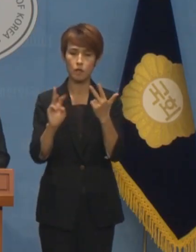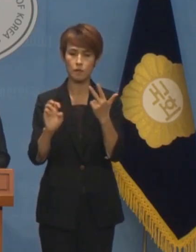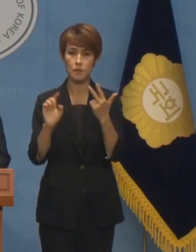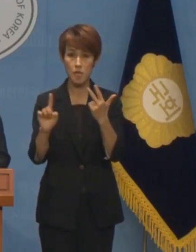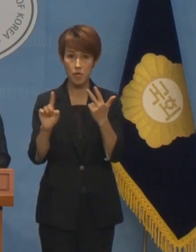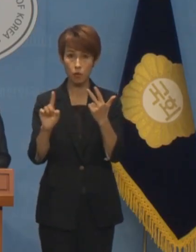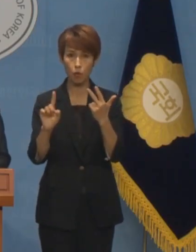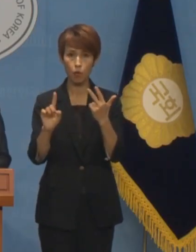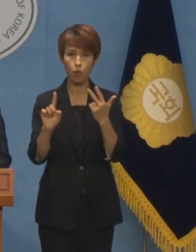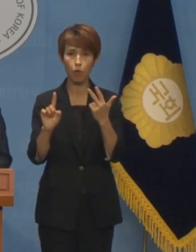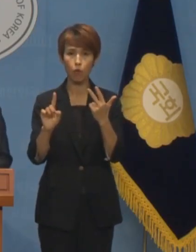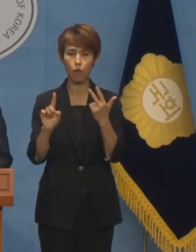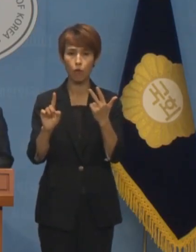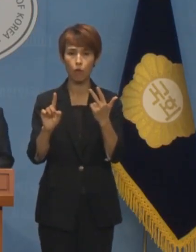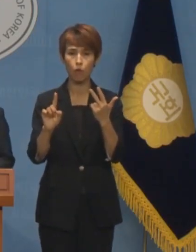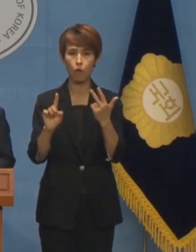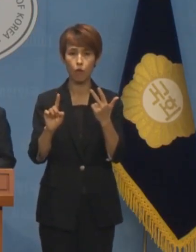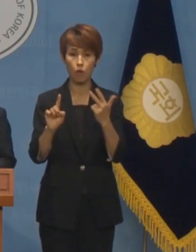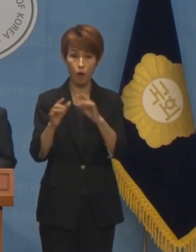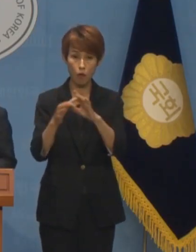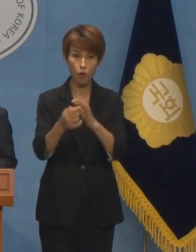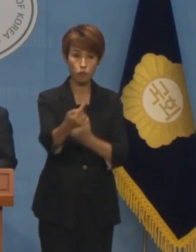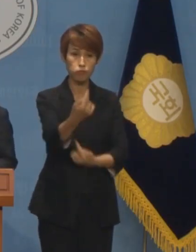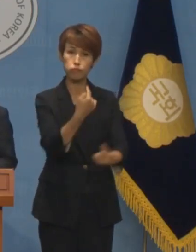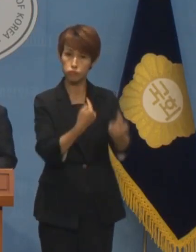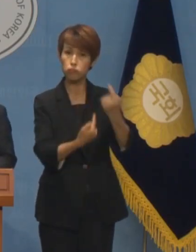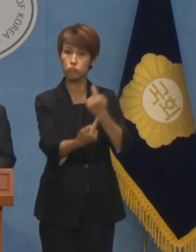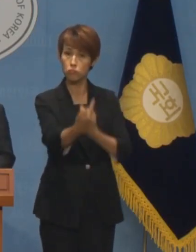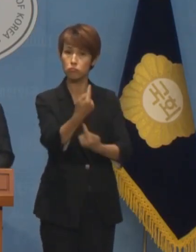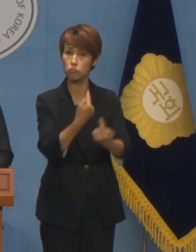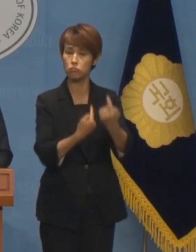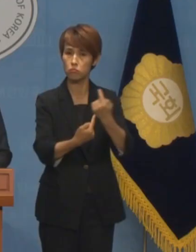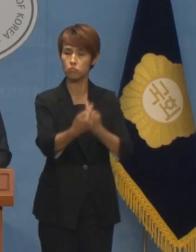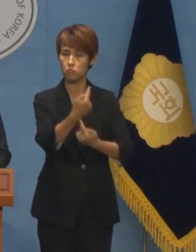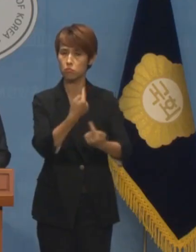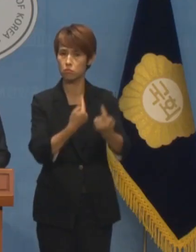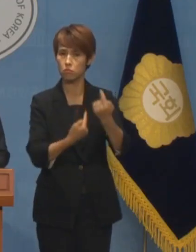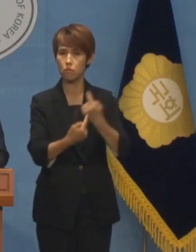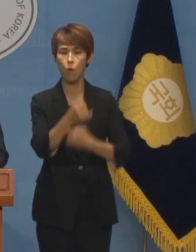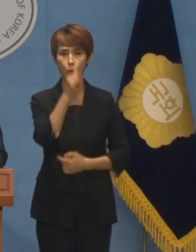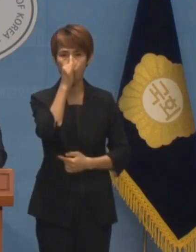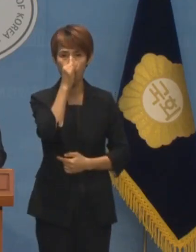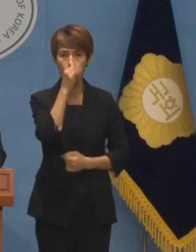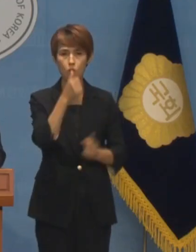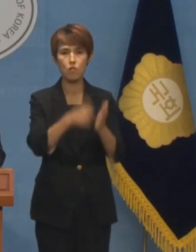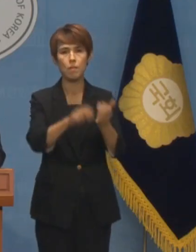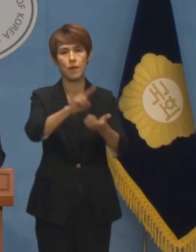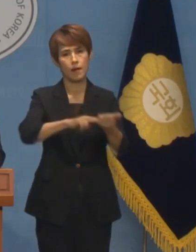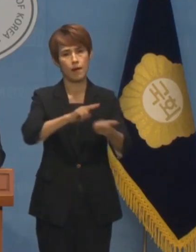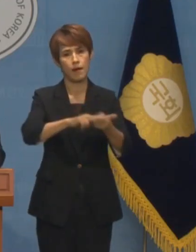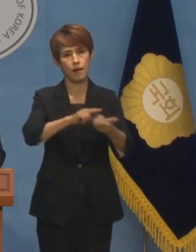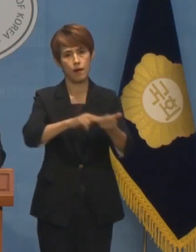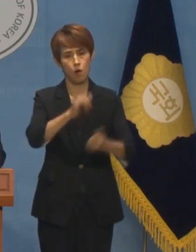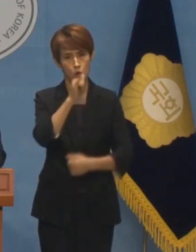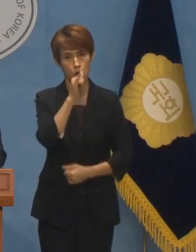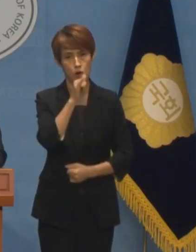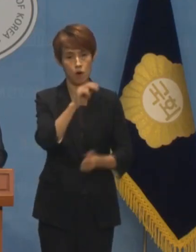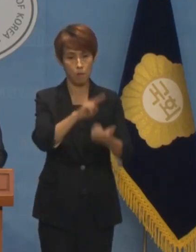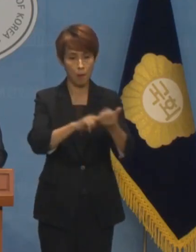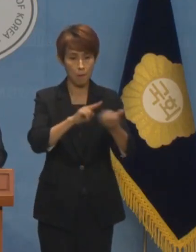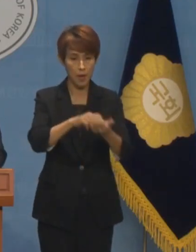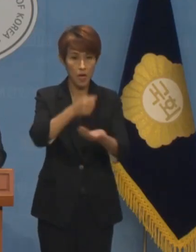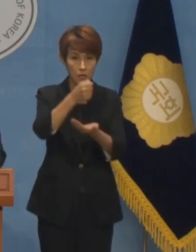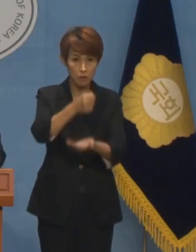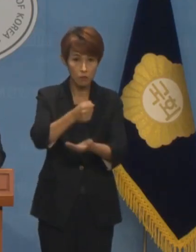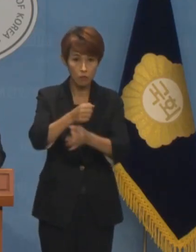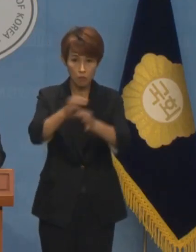날도 계속 주문을 받고 있다는 겁니다. 그때까지도 계속해서 판매를 하고 있다는 겁니다. 판매